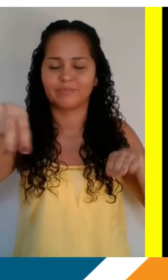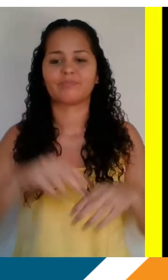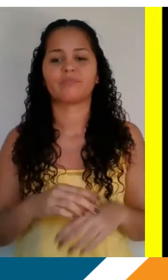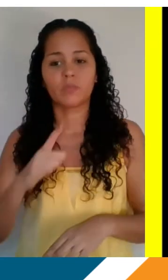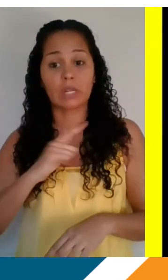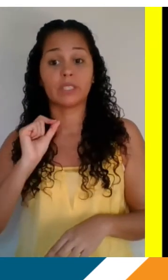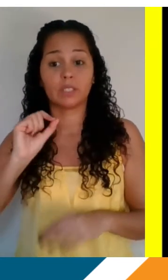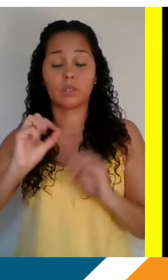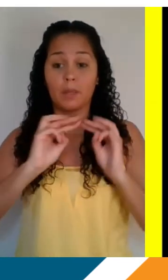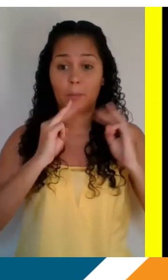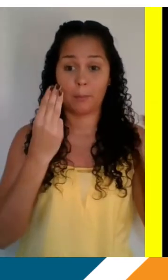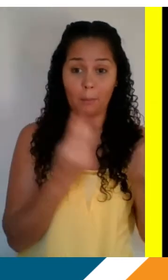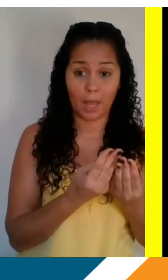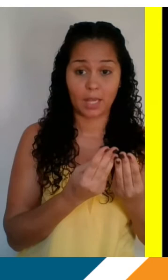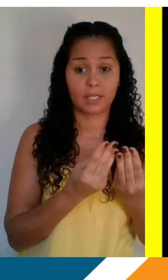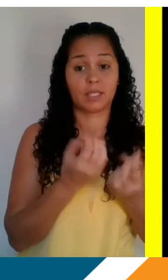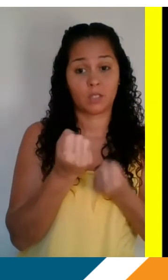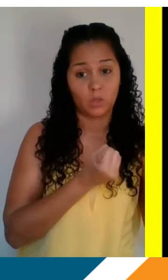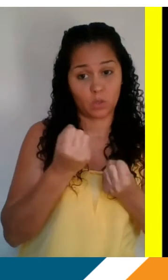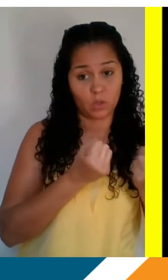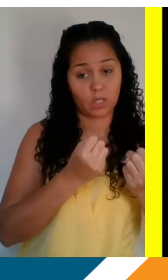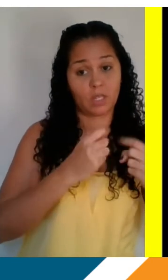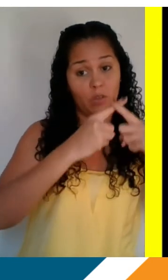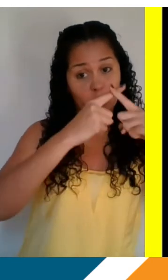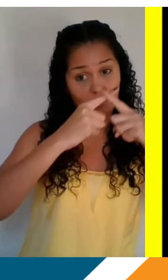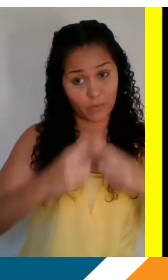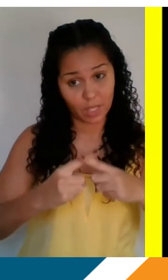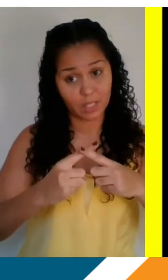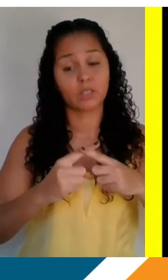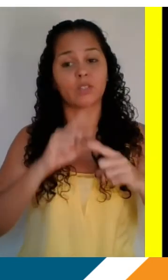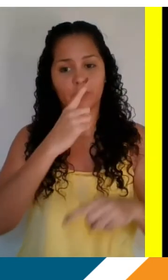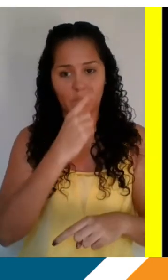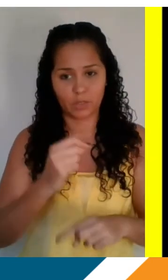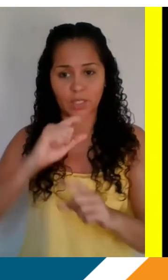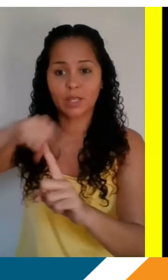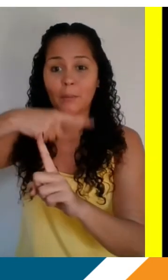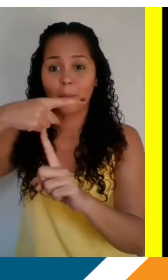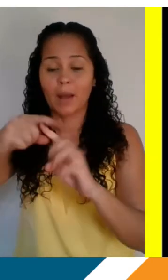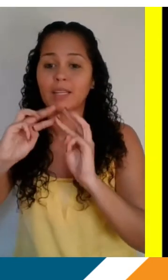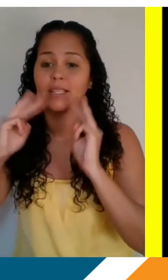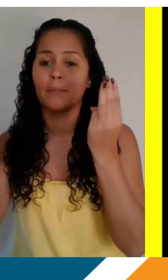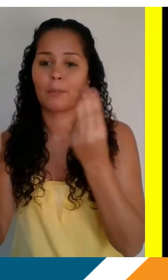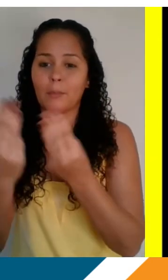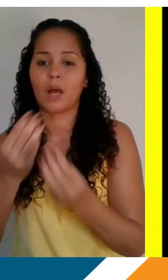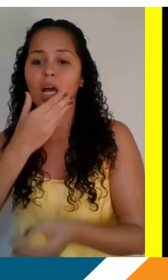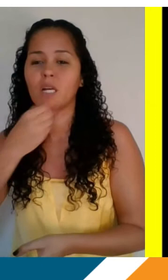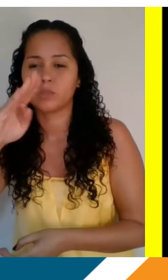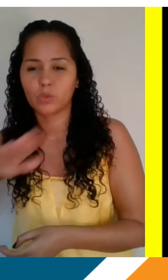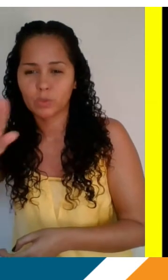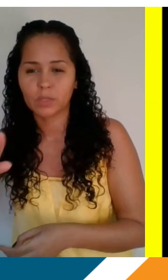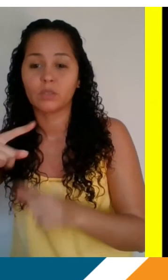ó, massa do carrinho vezes a velocidade do carrinho, mais a massa do menino vezes